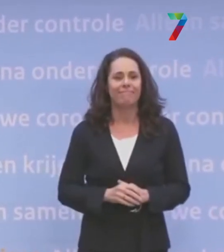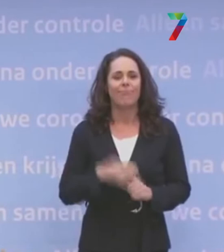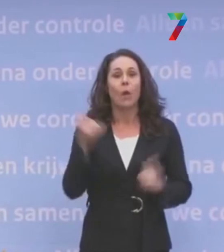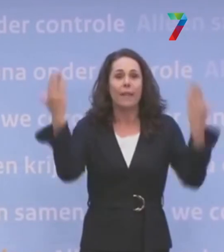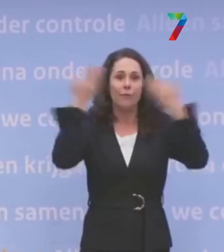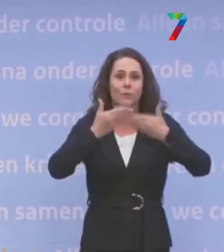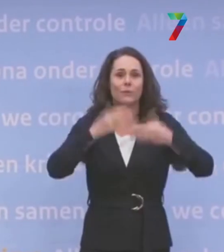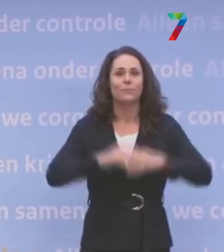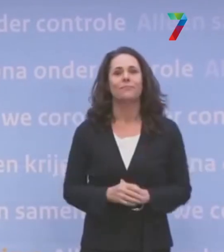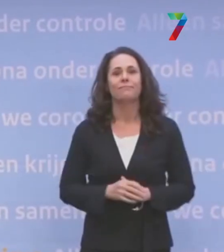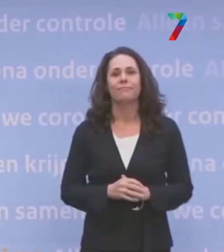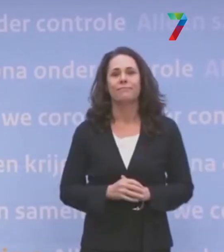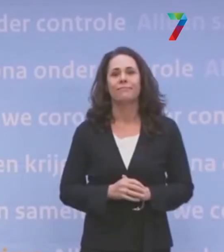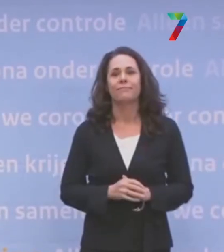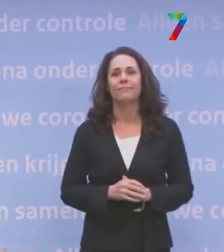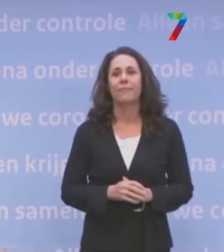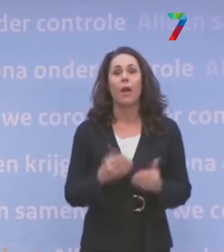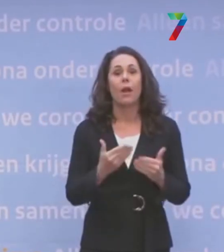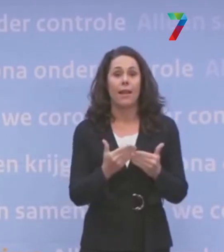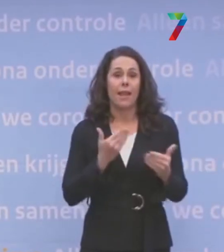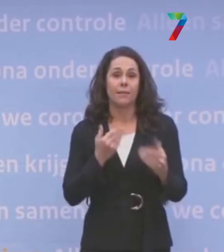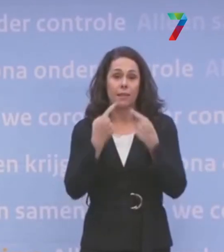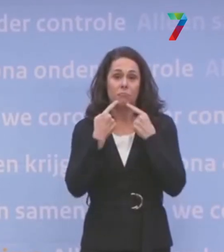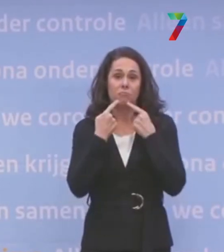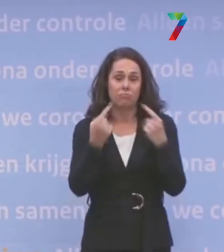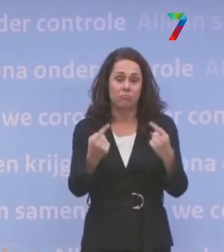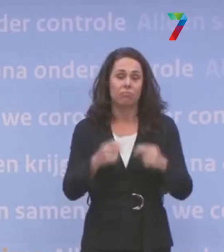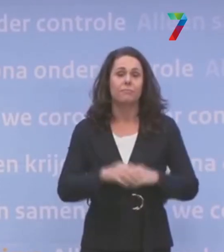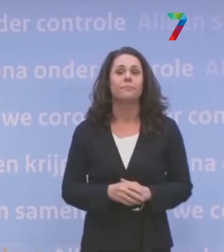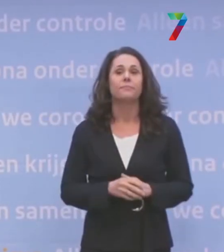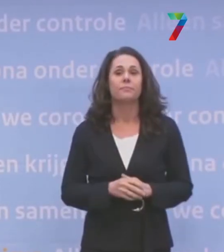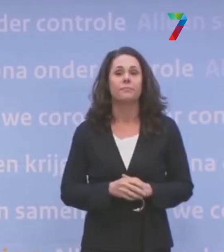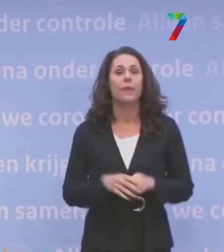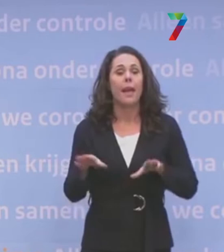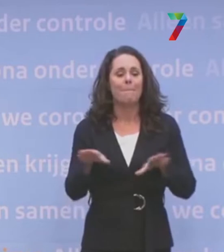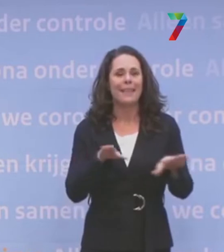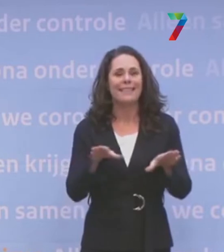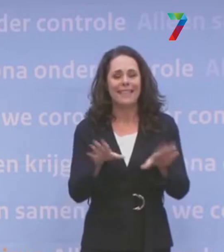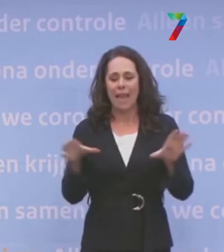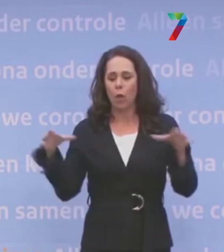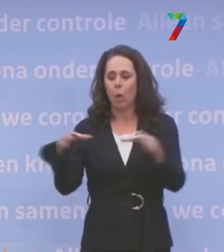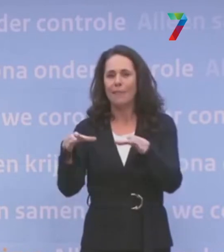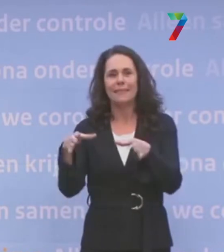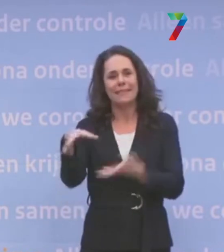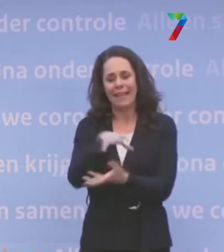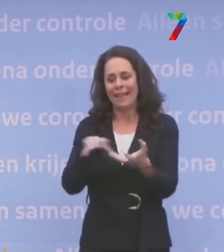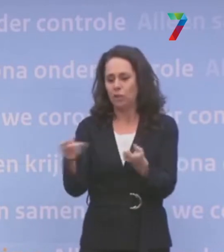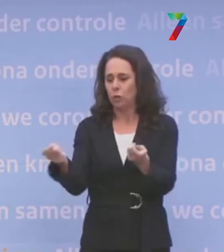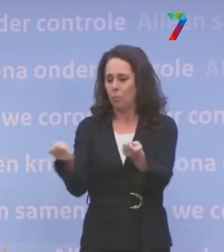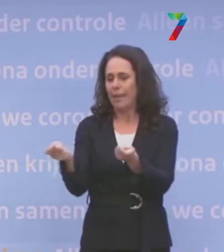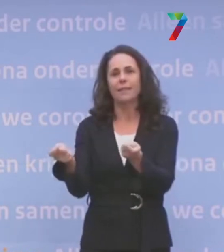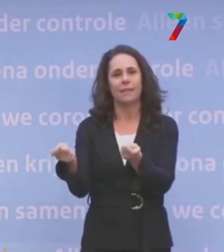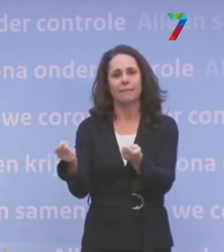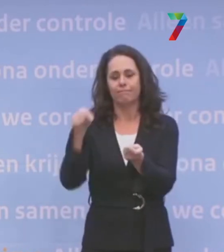Goedenavond. Zoals eerder aangekondigd heeft de ministeriële commissie crisisbeheersing